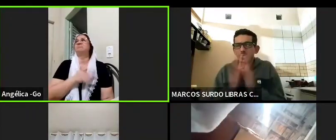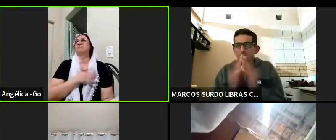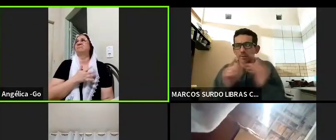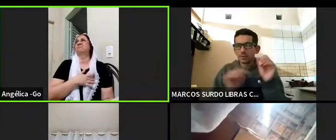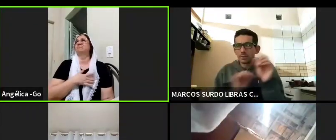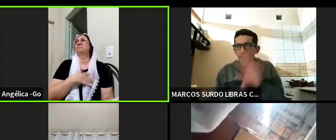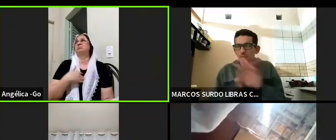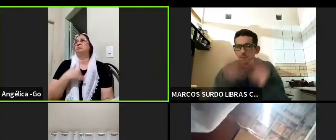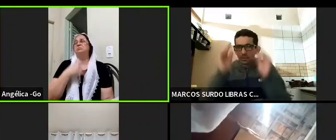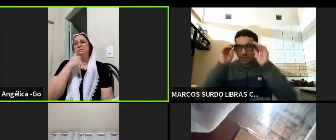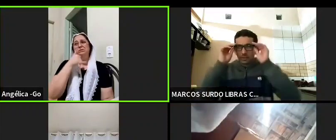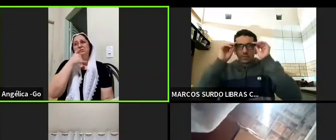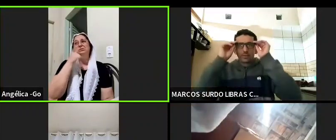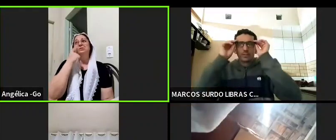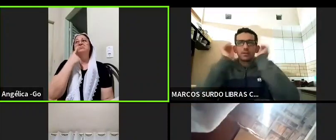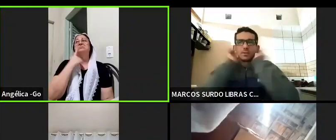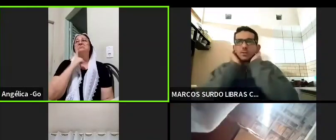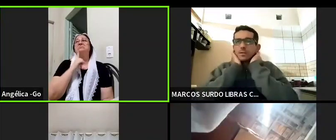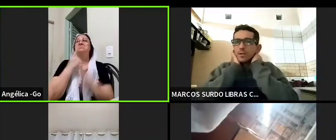estarás seguro.